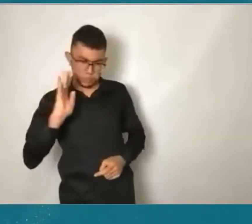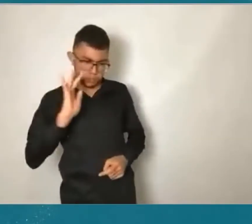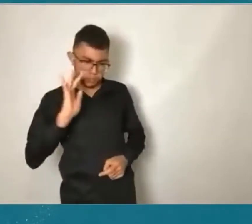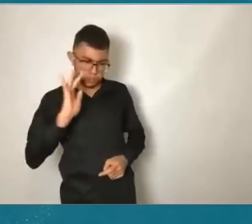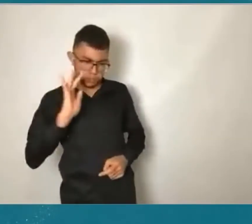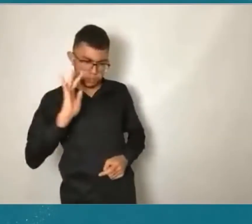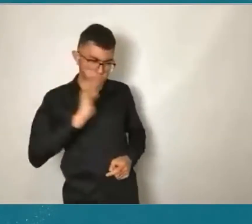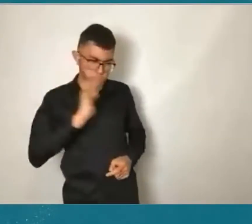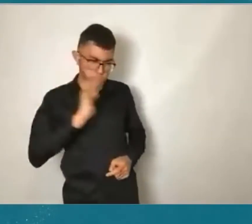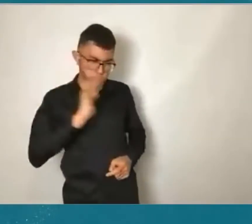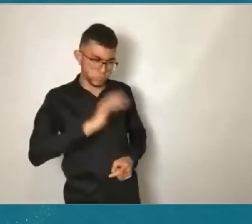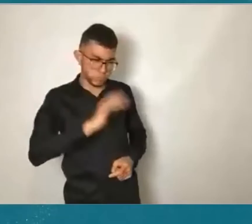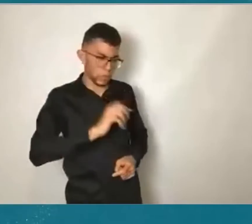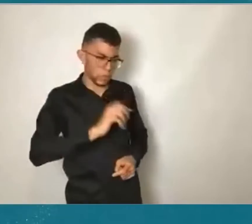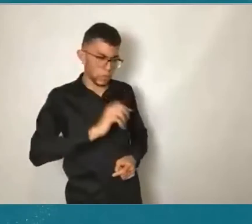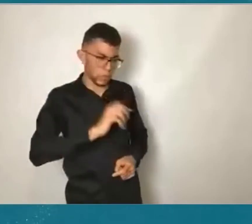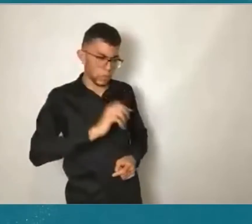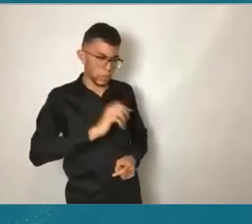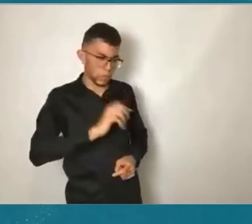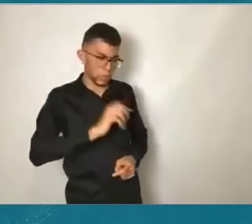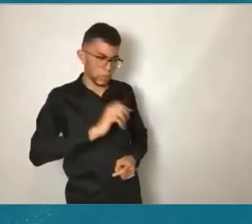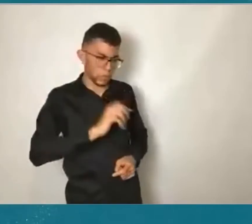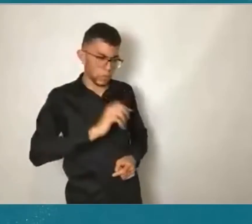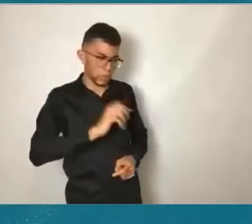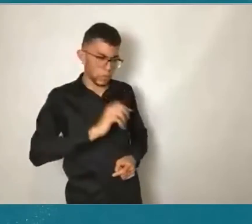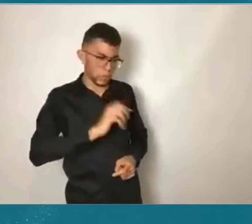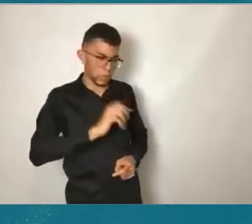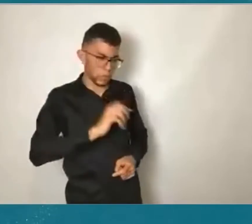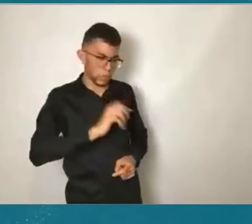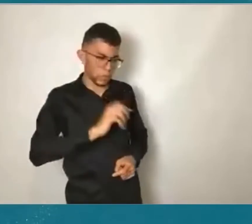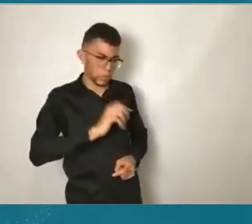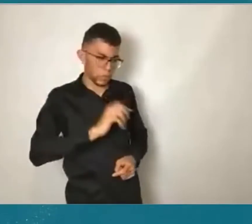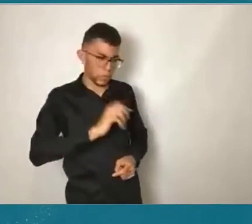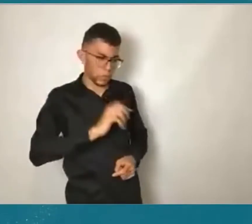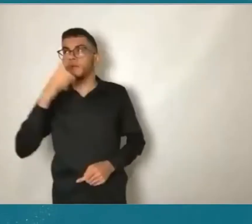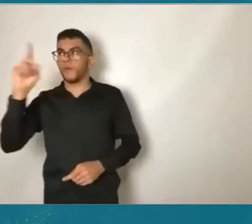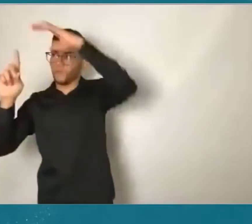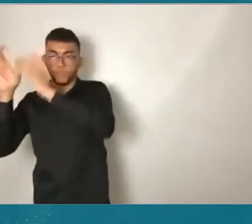morte. Daí por diante passou Jesus a pregar e a dizer: